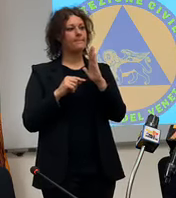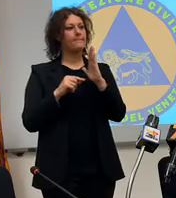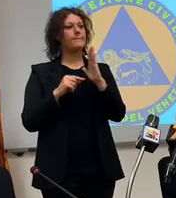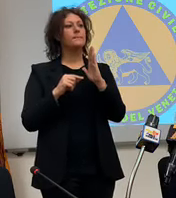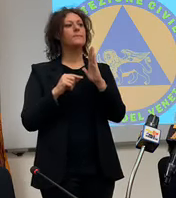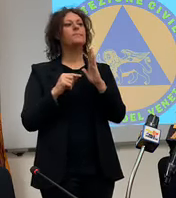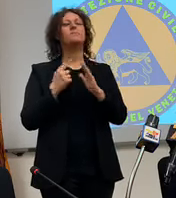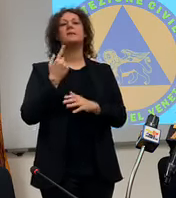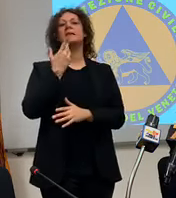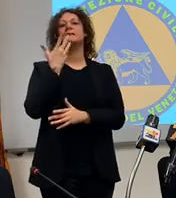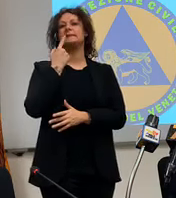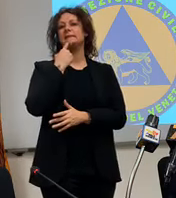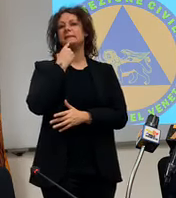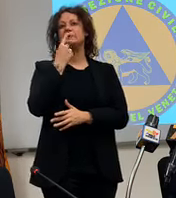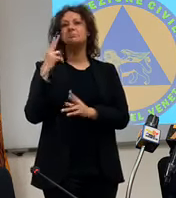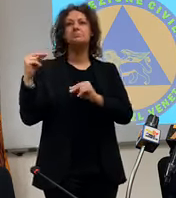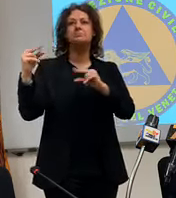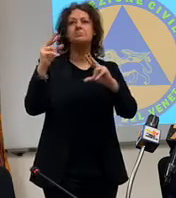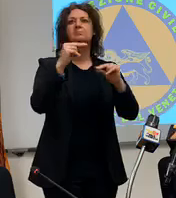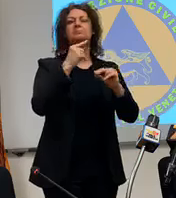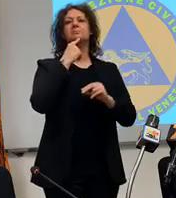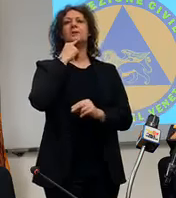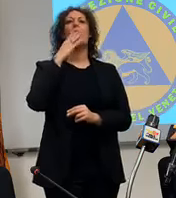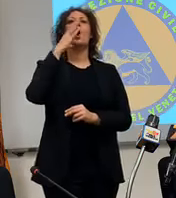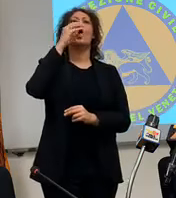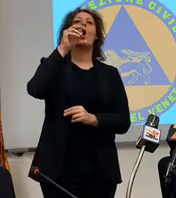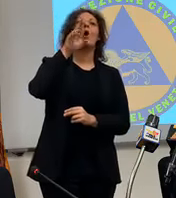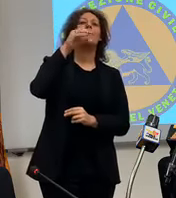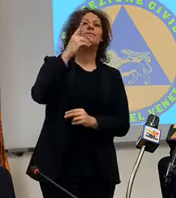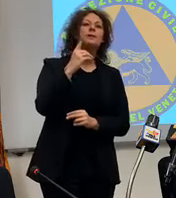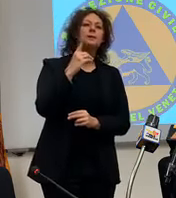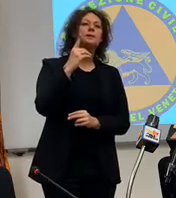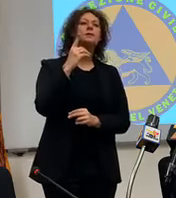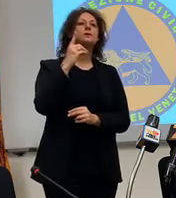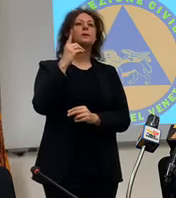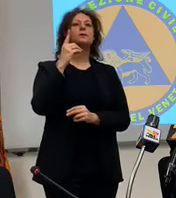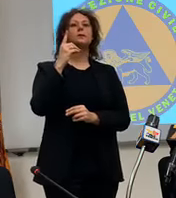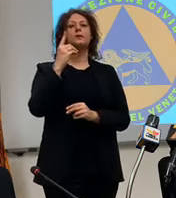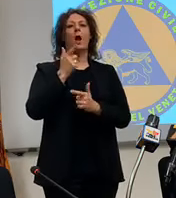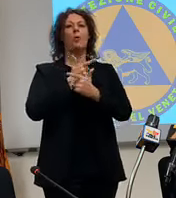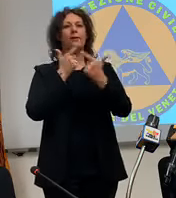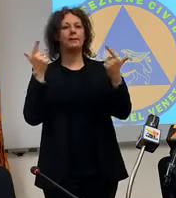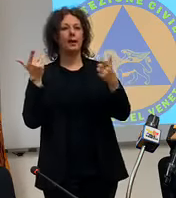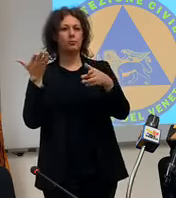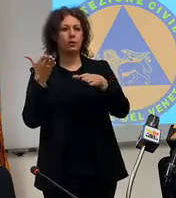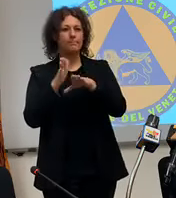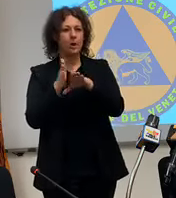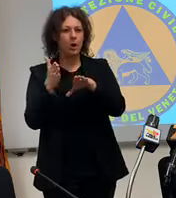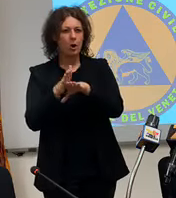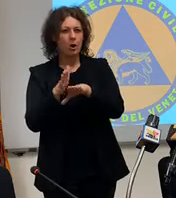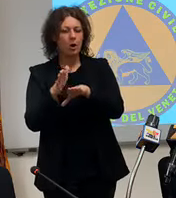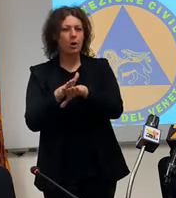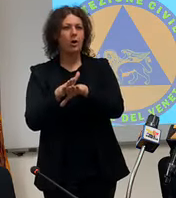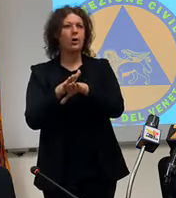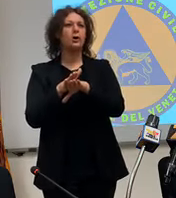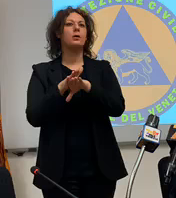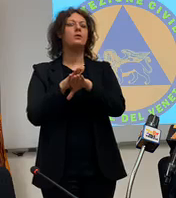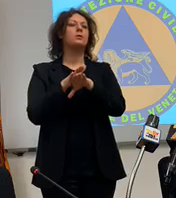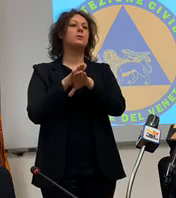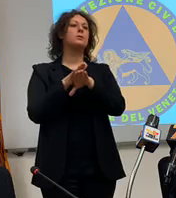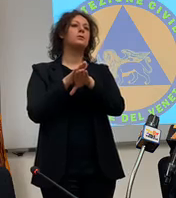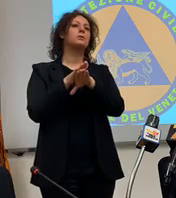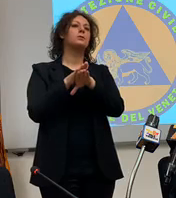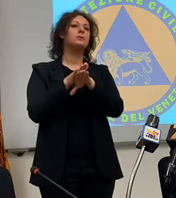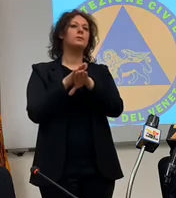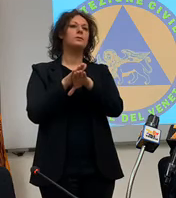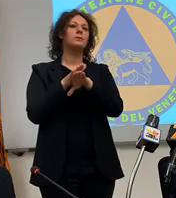il covid avrebbe di fatto assommato tanti decessi ordinari di carattere diverso quindi